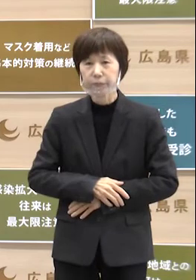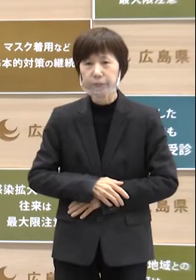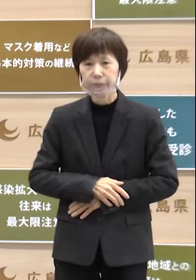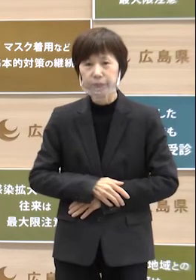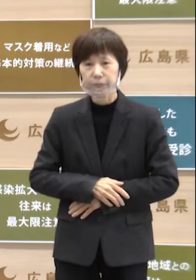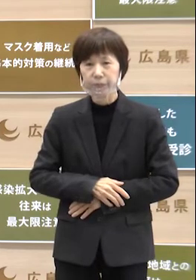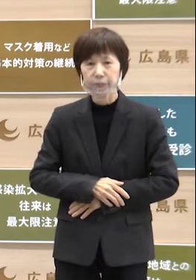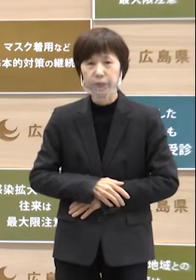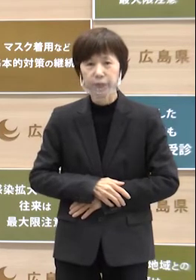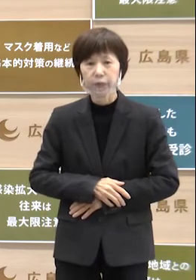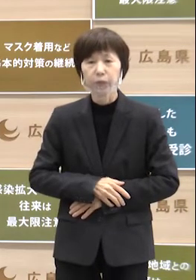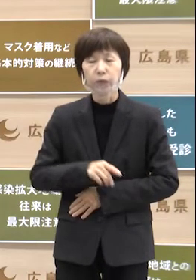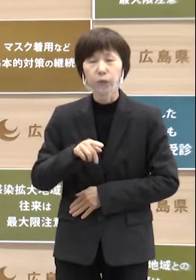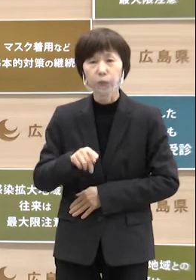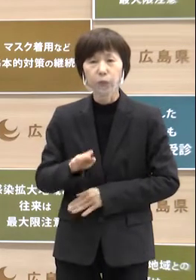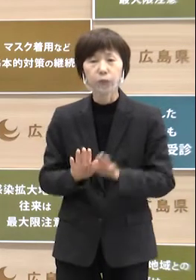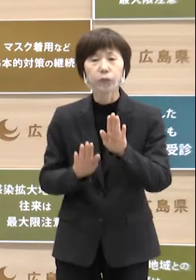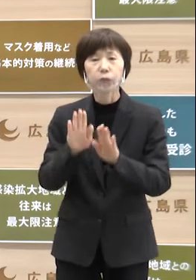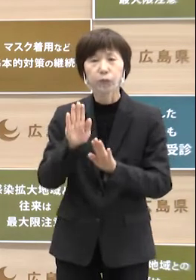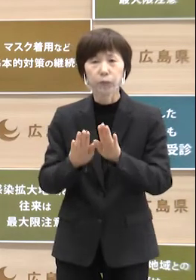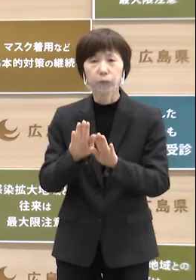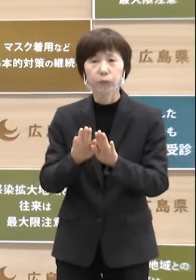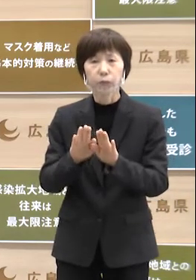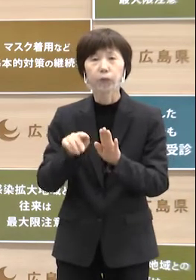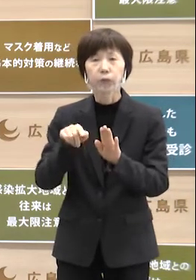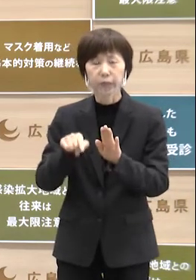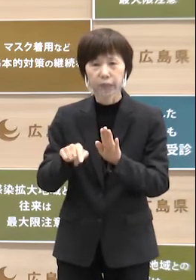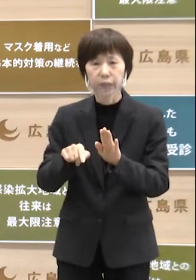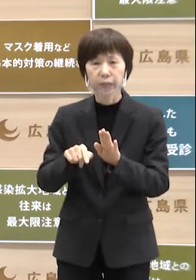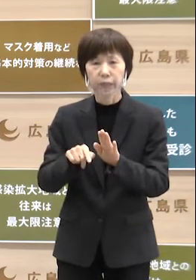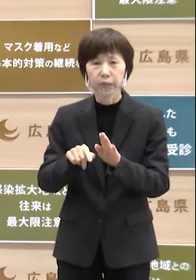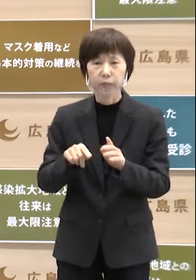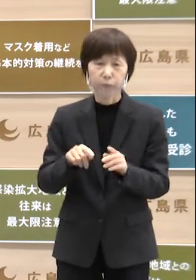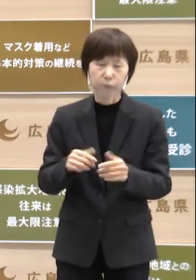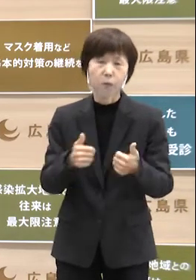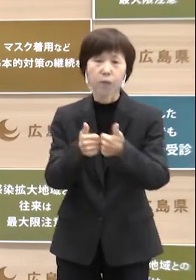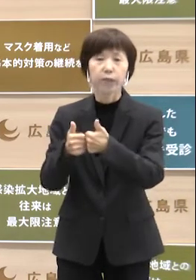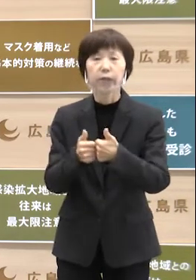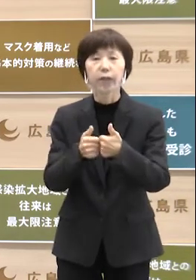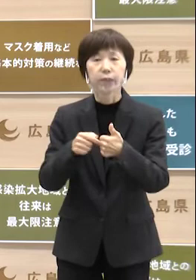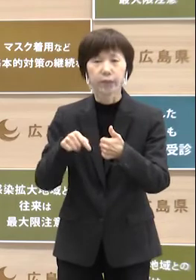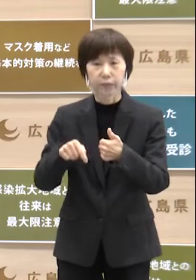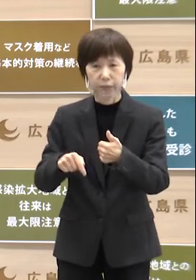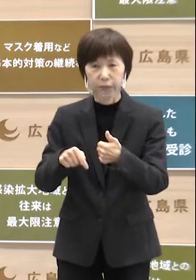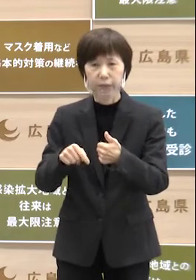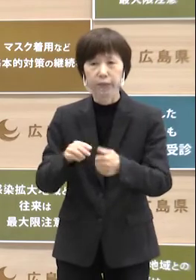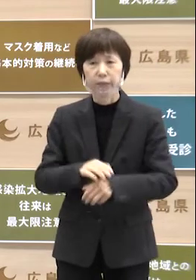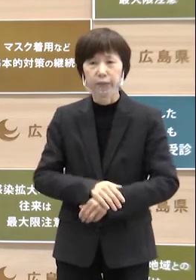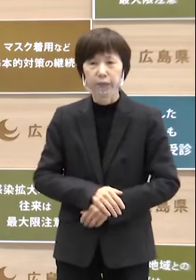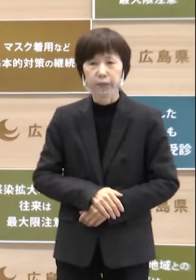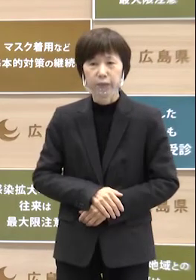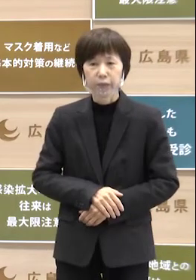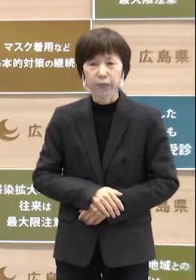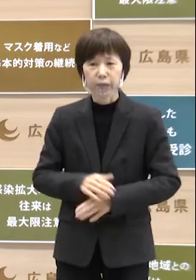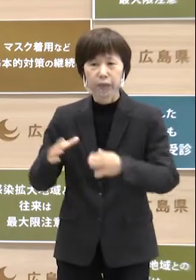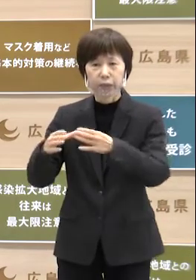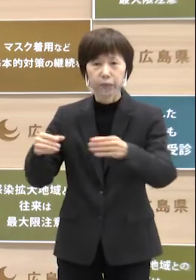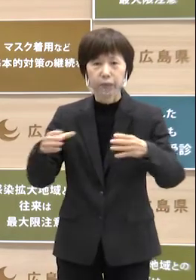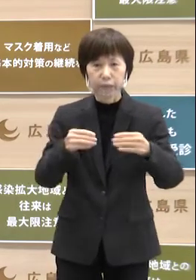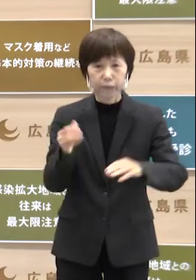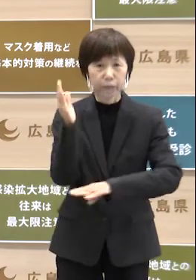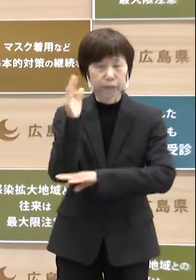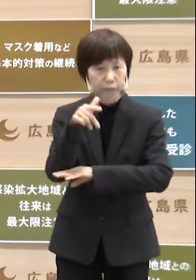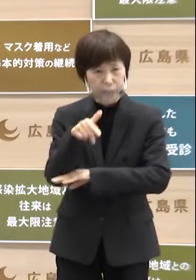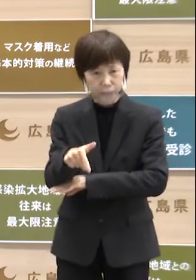、こういった状況下にあるからこそですね、 NPT 運用会議においてこの各国政府は合意文書